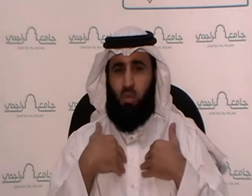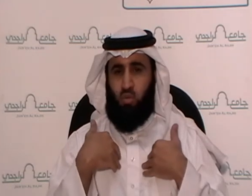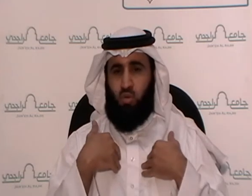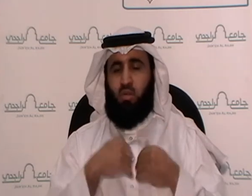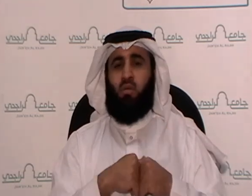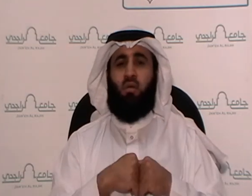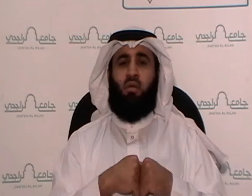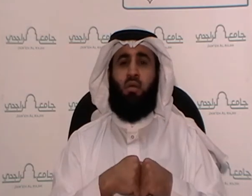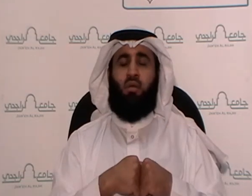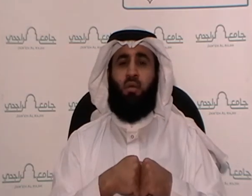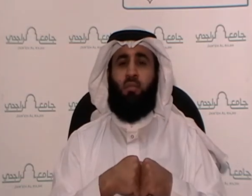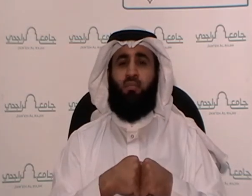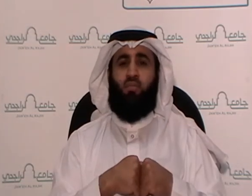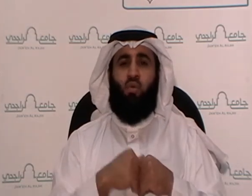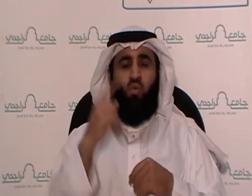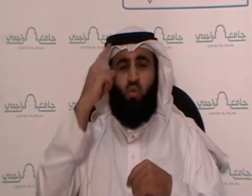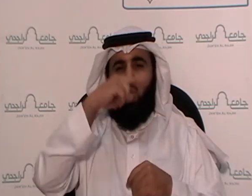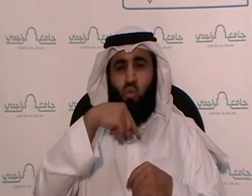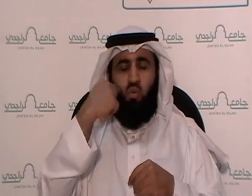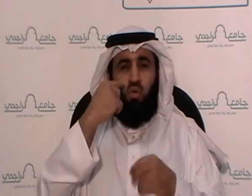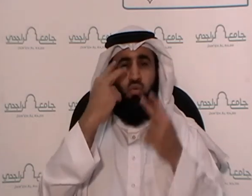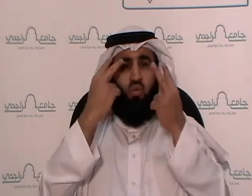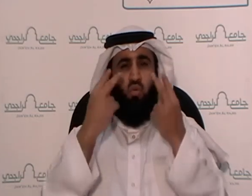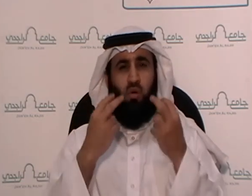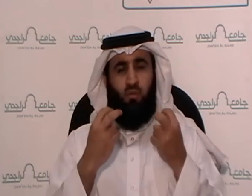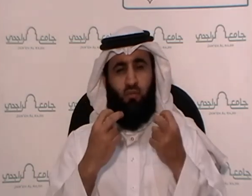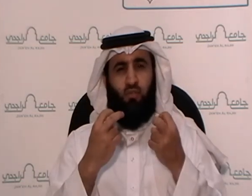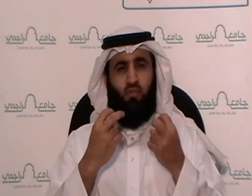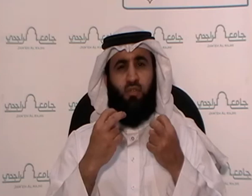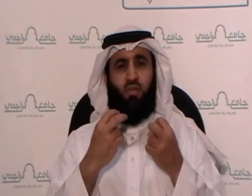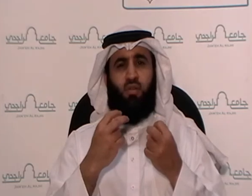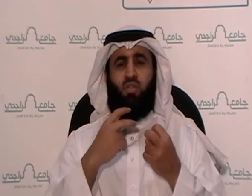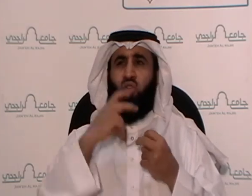أن توصد في وجهك أبواب الاستجابة؟